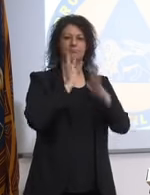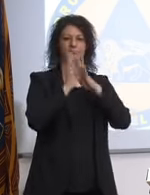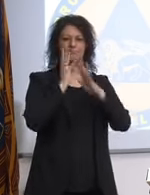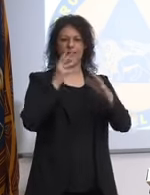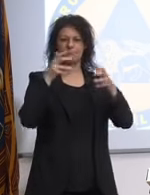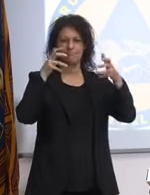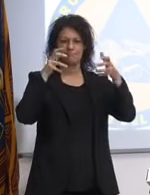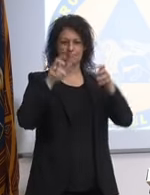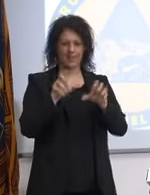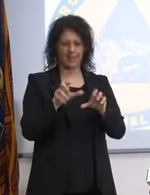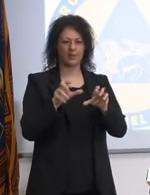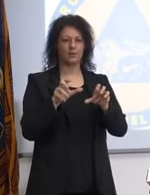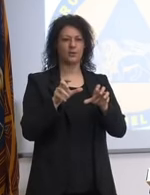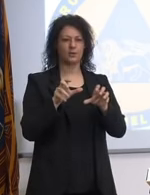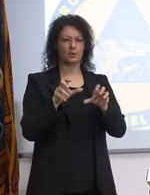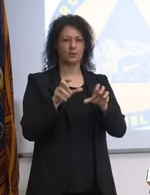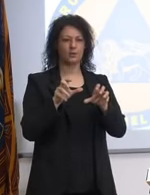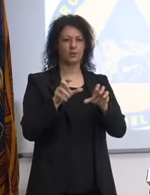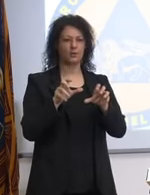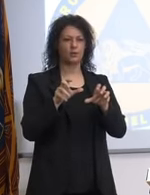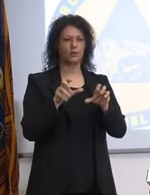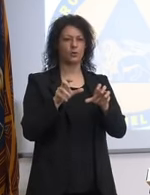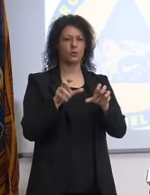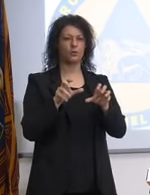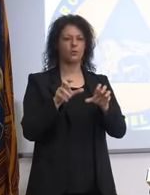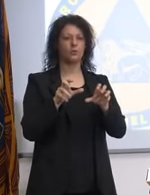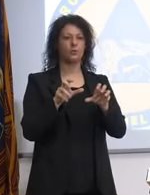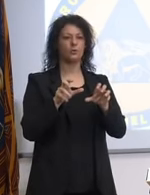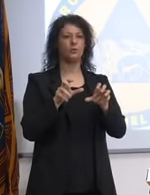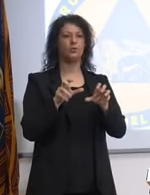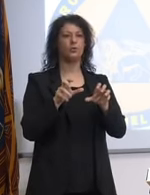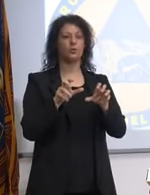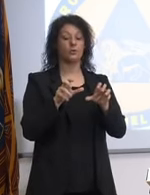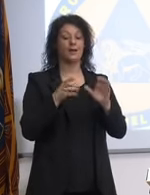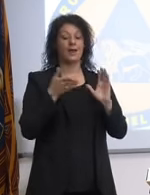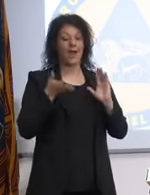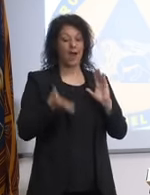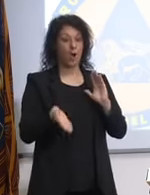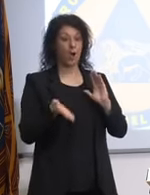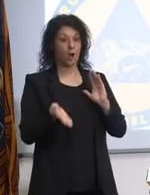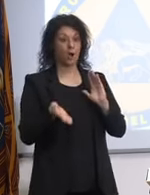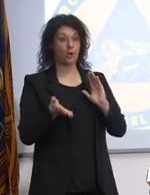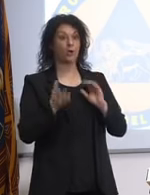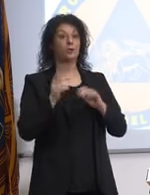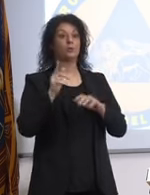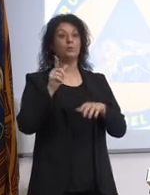oggi, lunedì 18, abbiamo fatto più